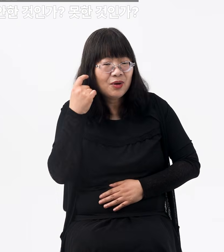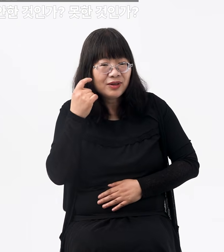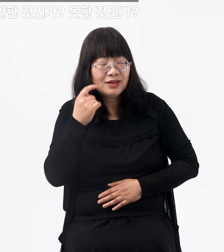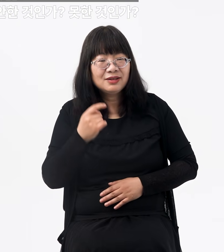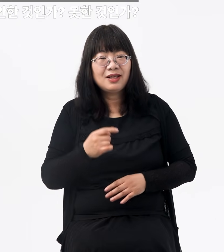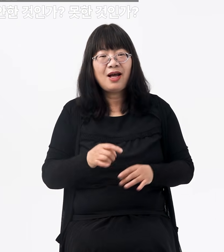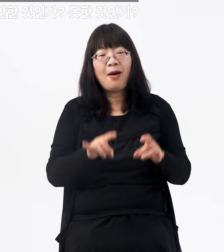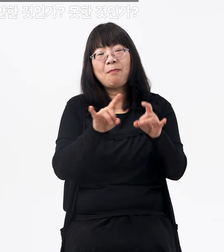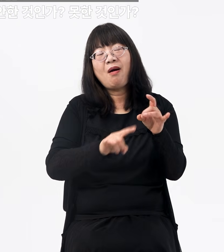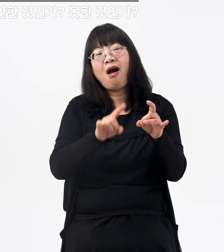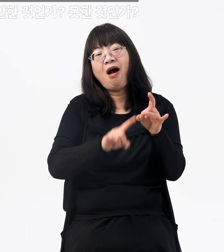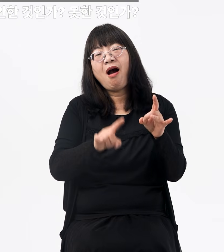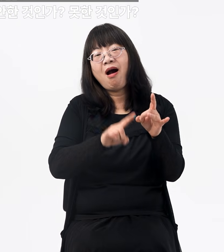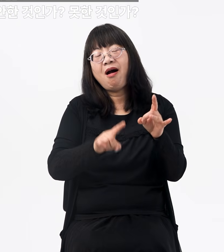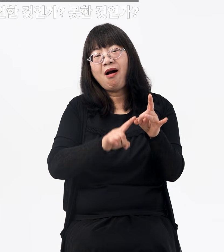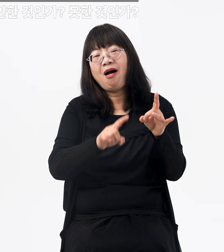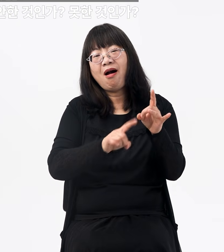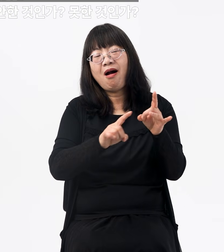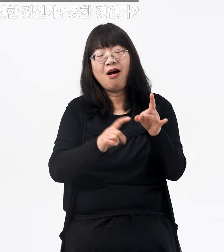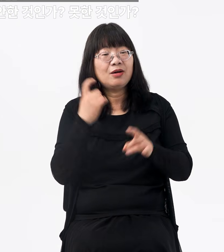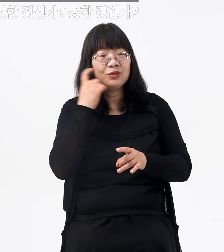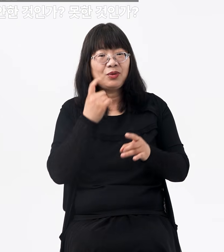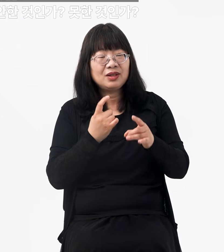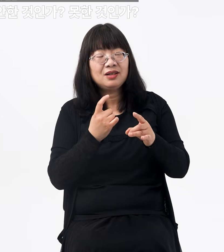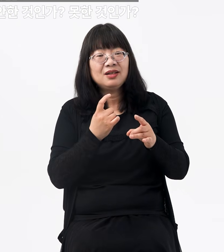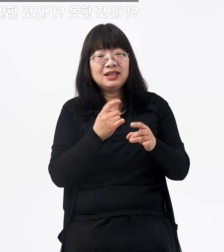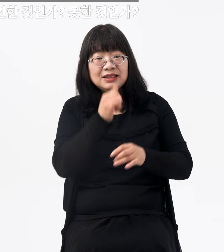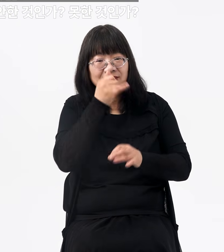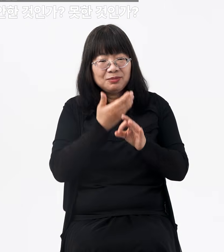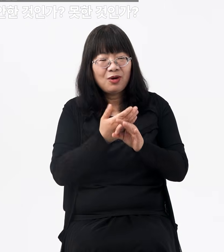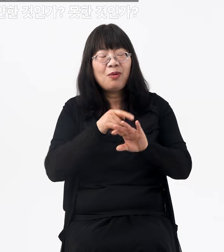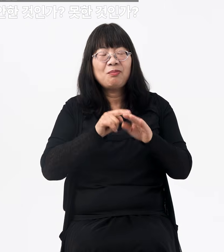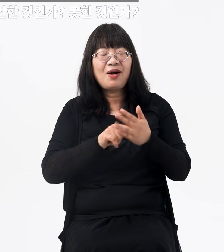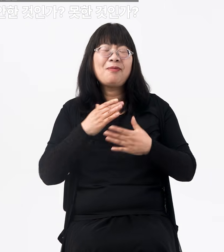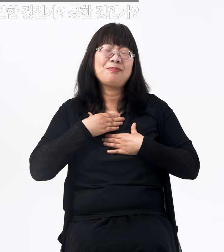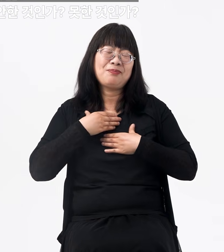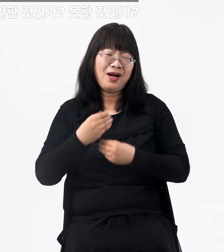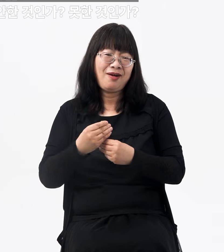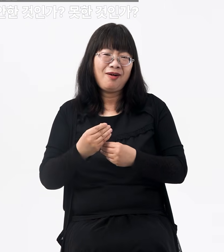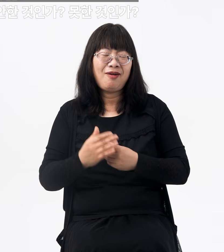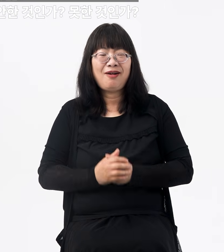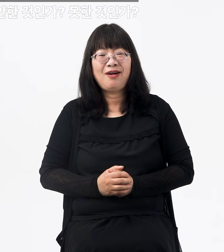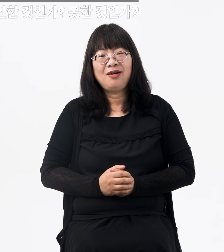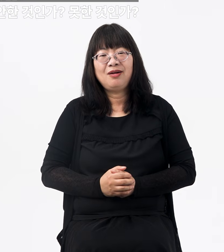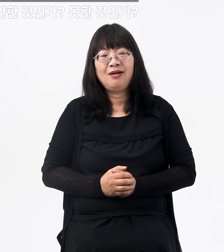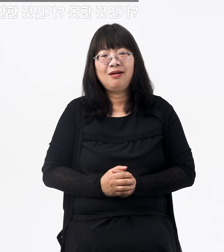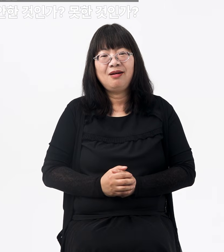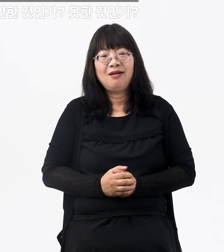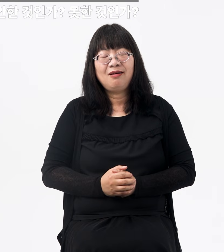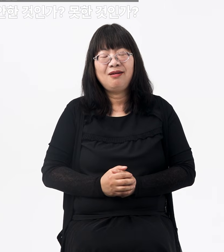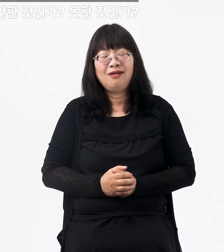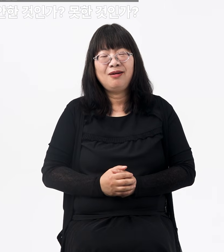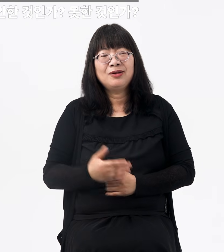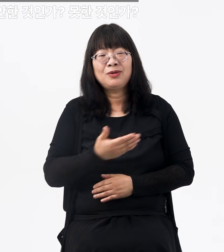가슴이 편안해진다는 거예요. 세상에. 이게 어떻게 된